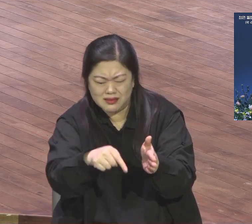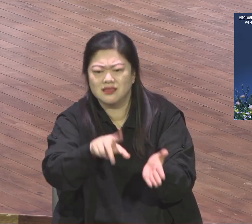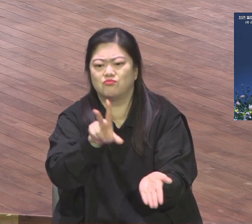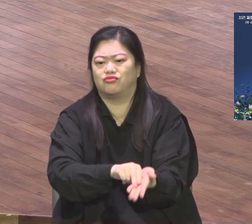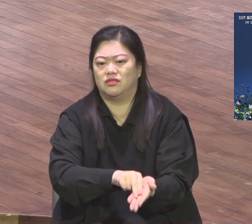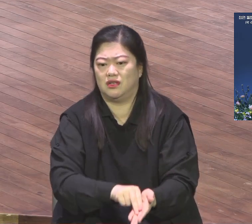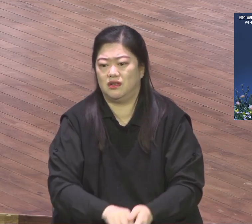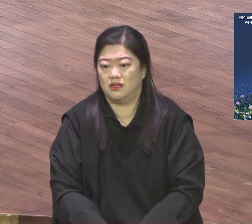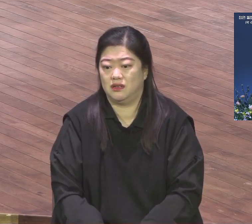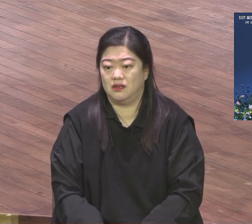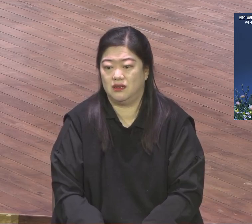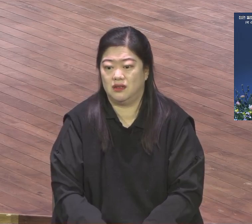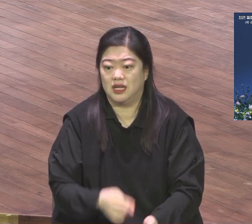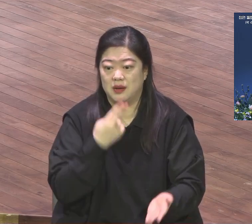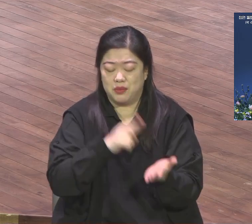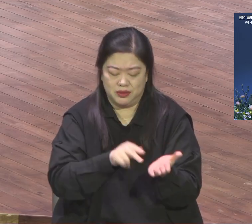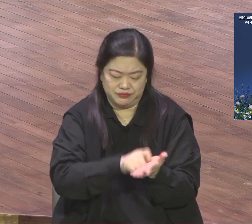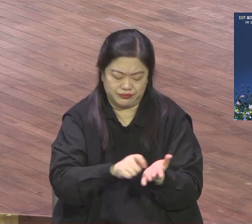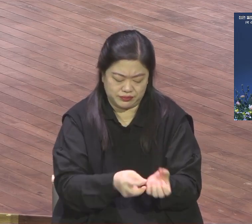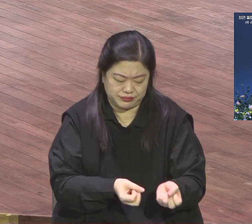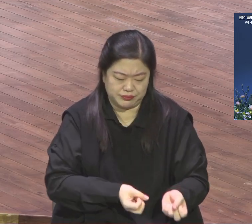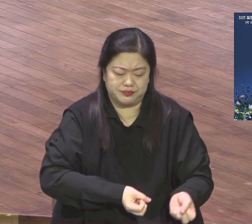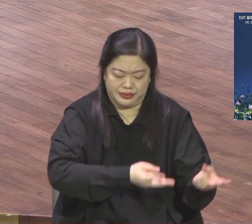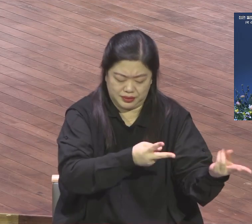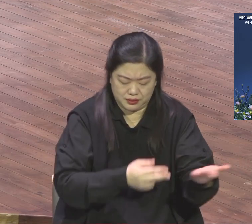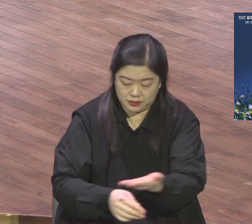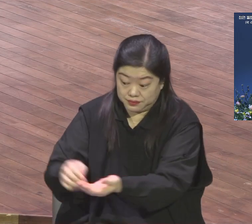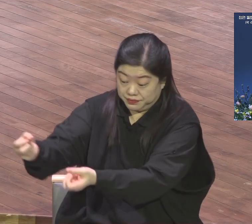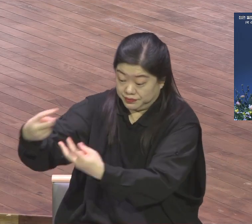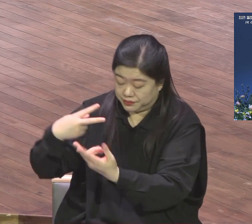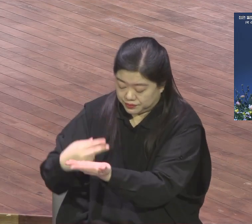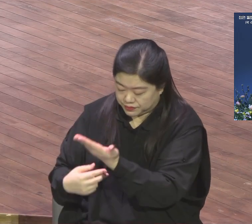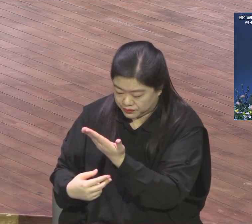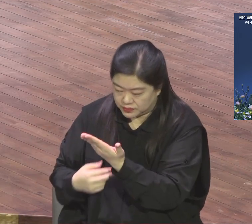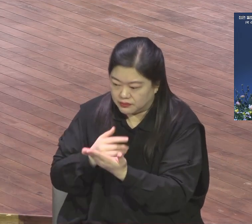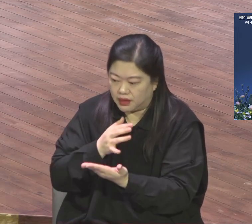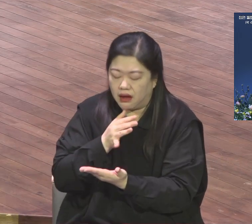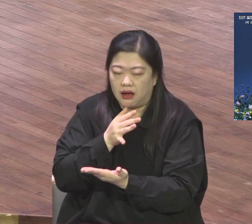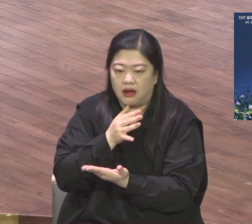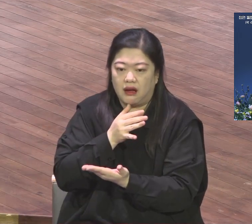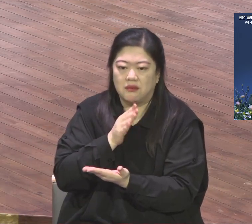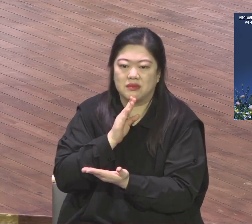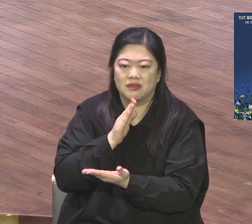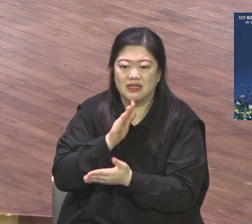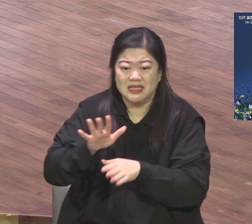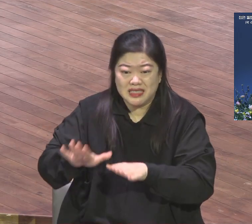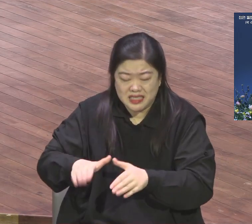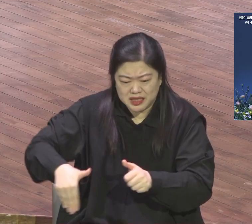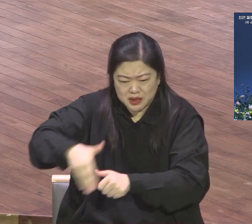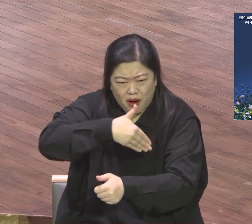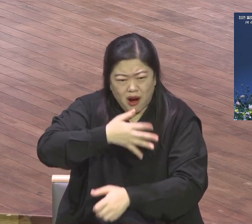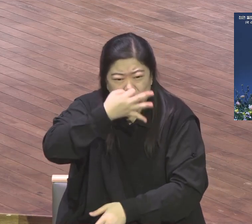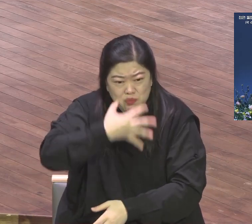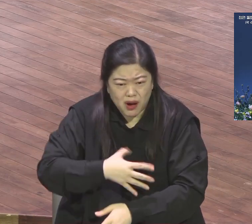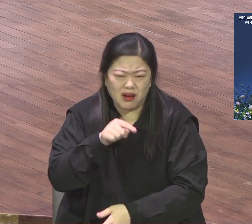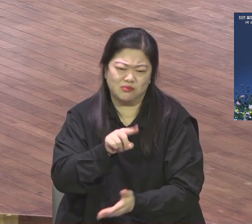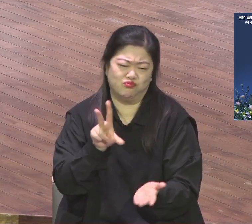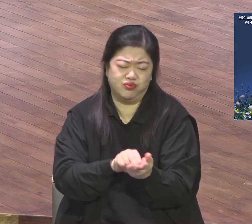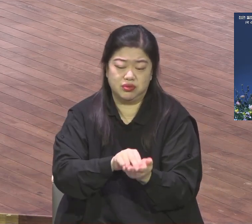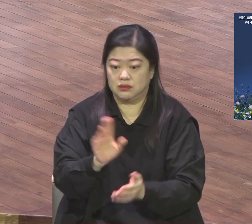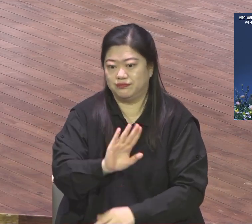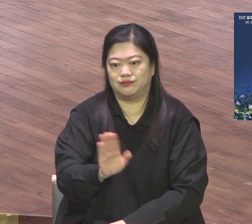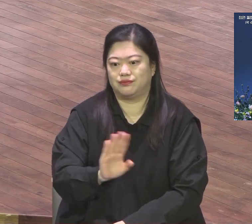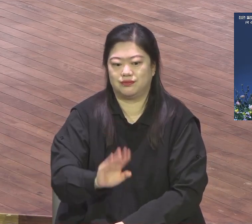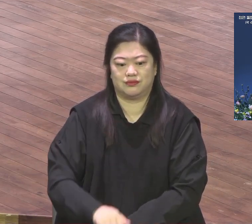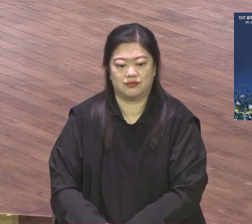풍랑이 문제가 아니고, 돈이 문제가 아니고, 사건 문제가 아니라 내가 얼마나 전능자